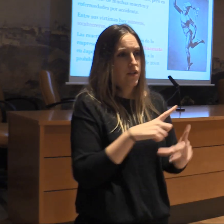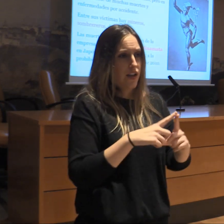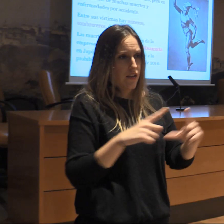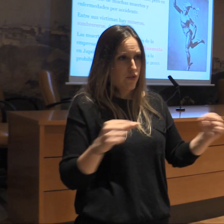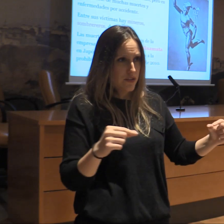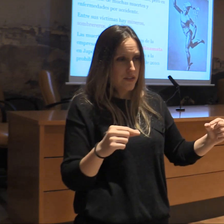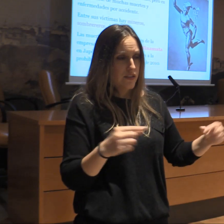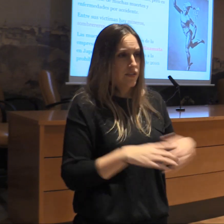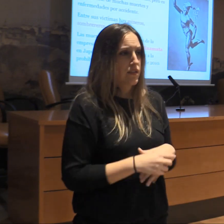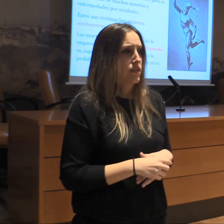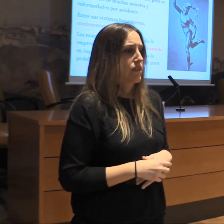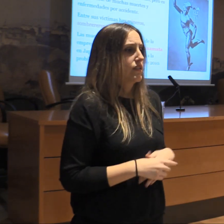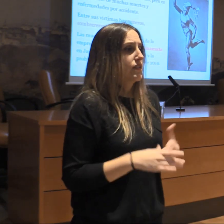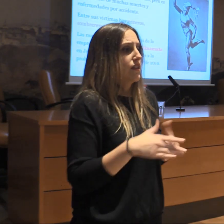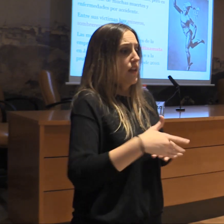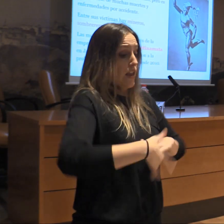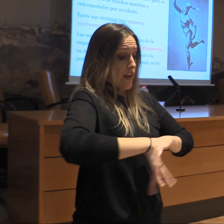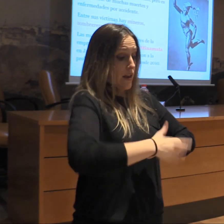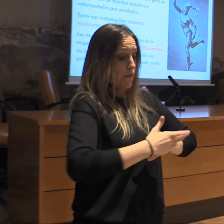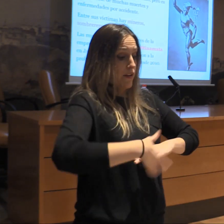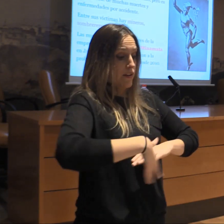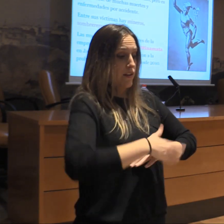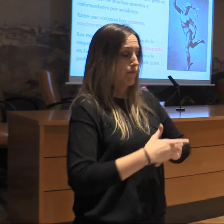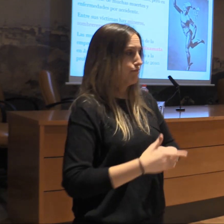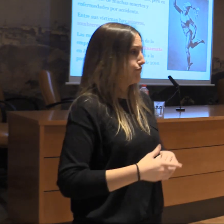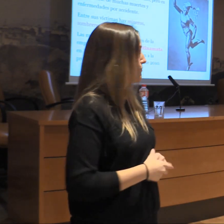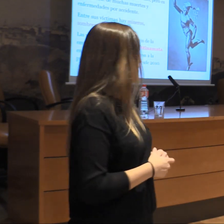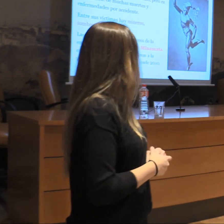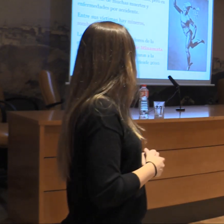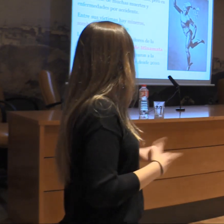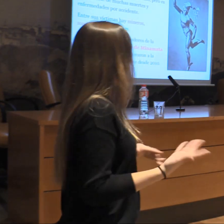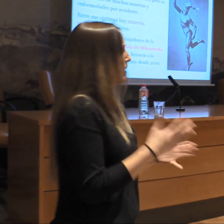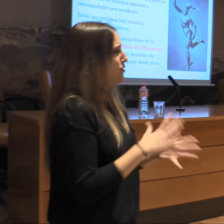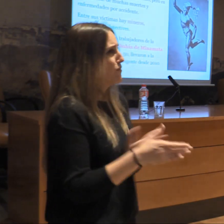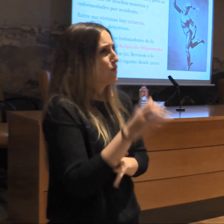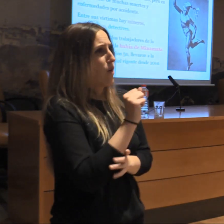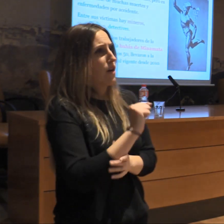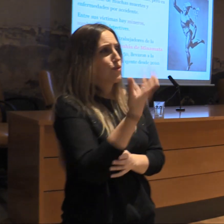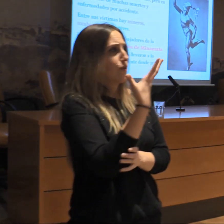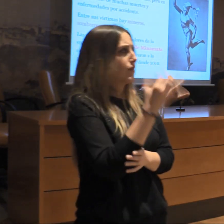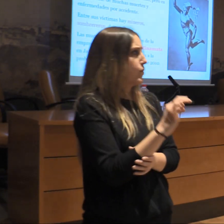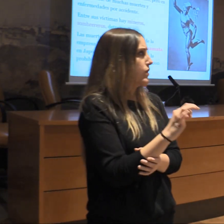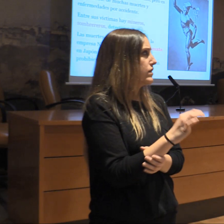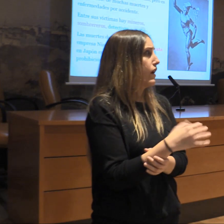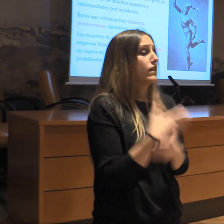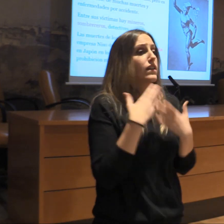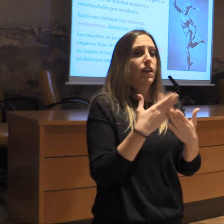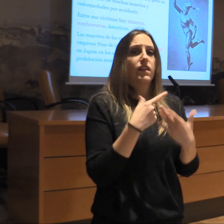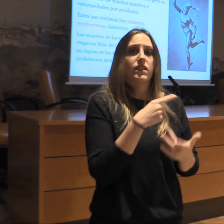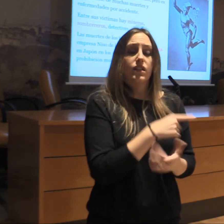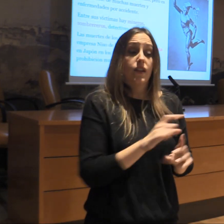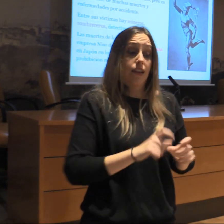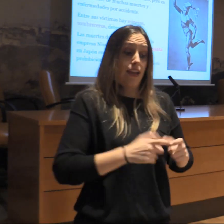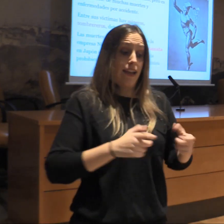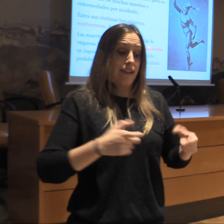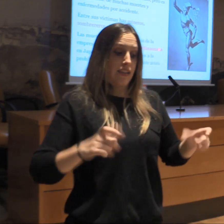empresa Niso en la bahía de Minamata a mediados de los años 50, que llevó a que a escala mundial se haya prohibido